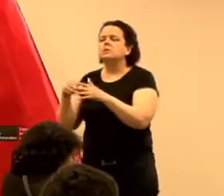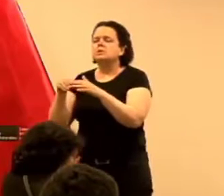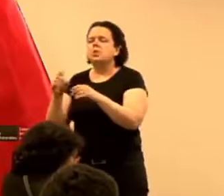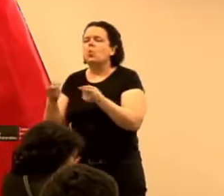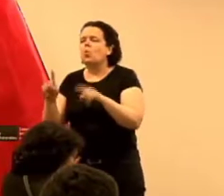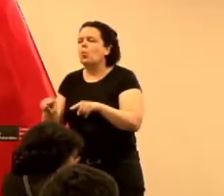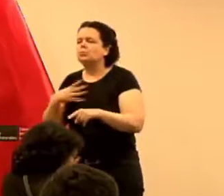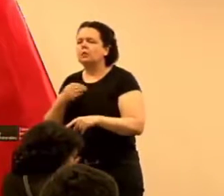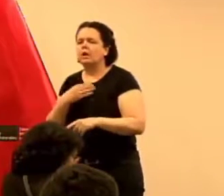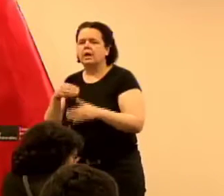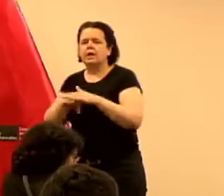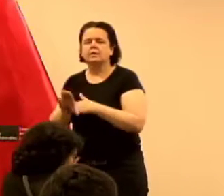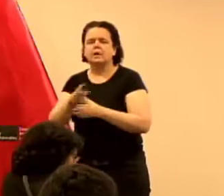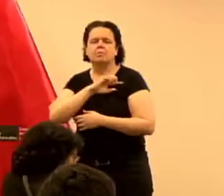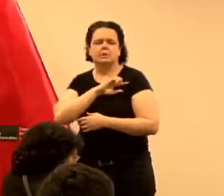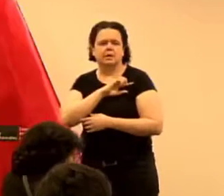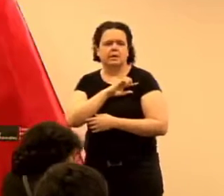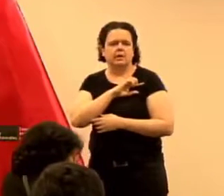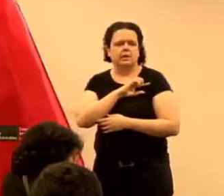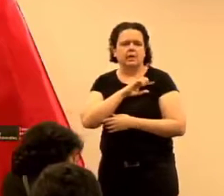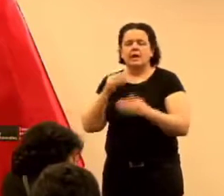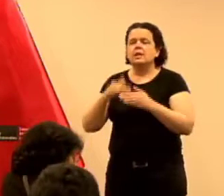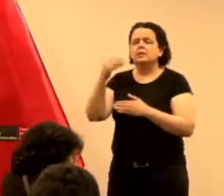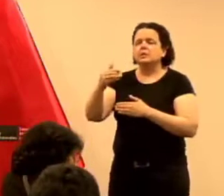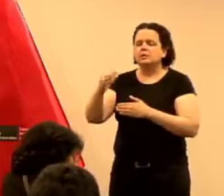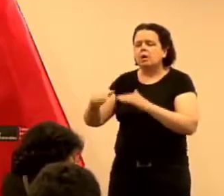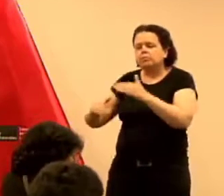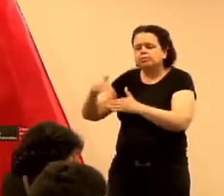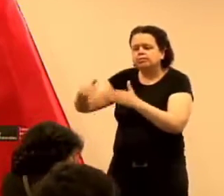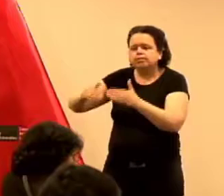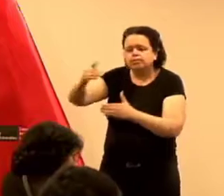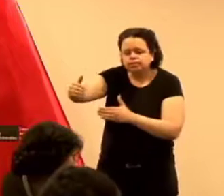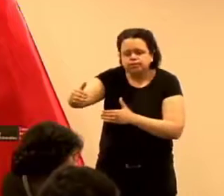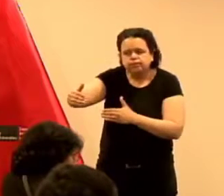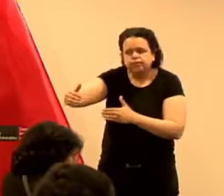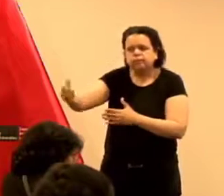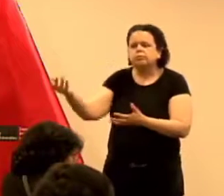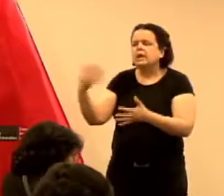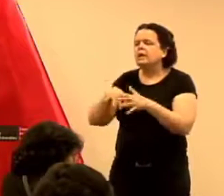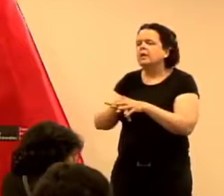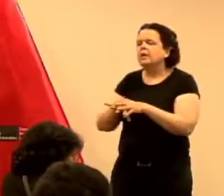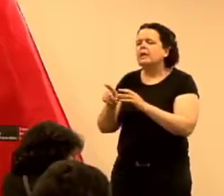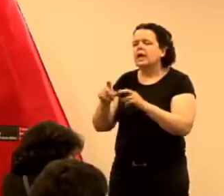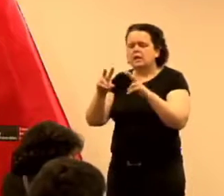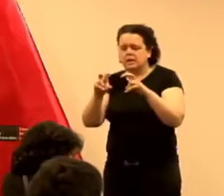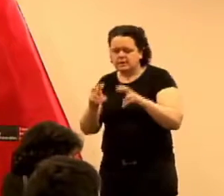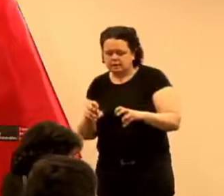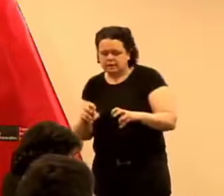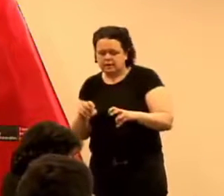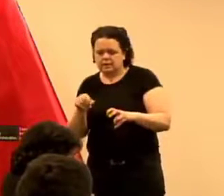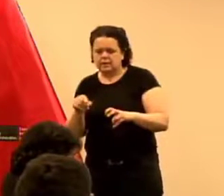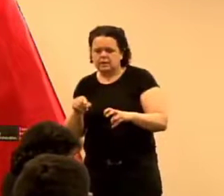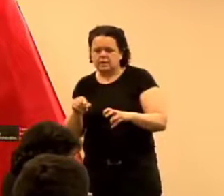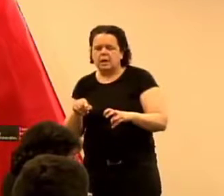educación primaria. Y los próximos pasos incluyen la revisión del módulo con base en los resultados